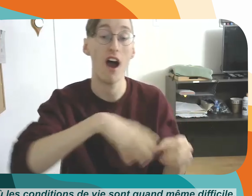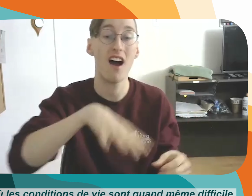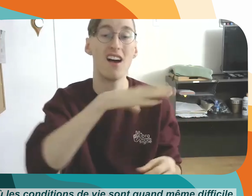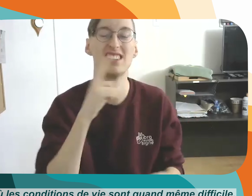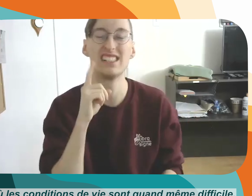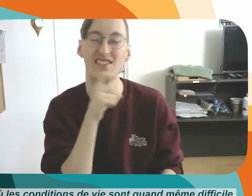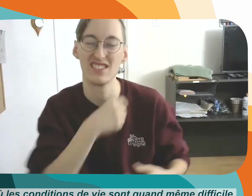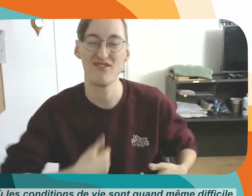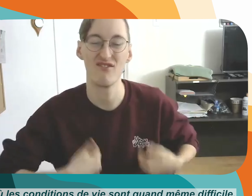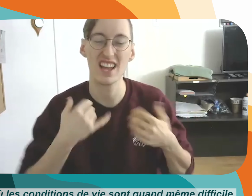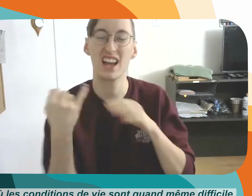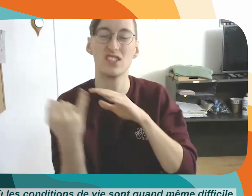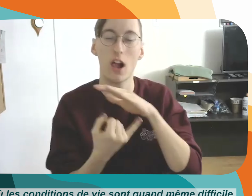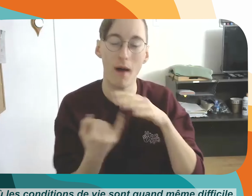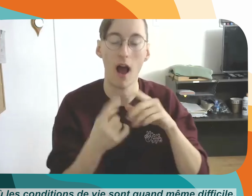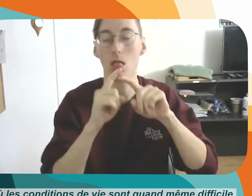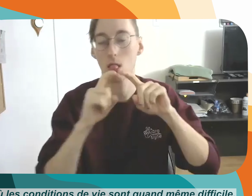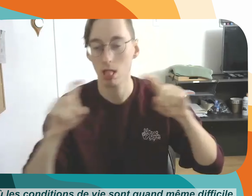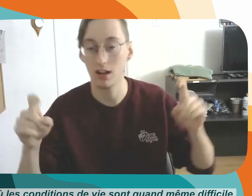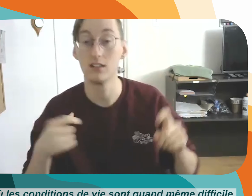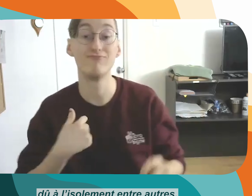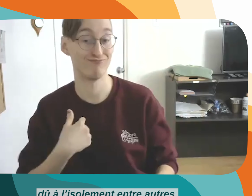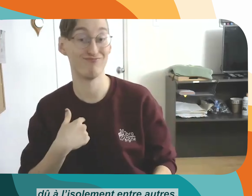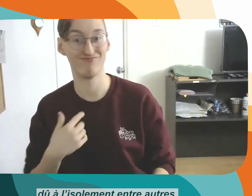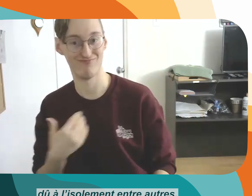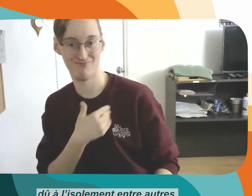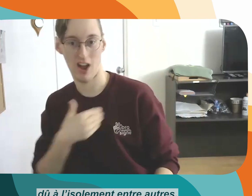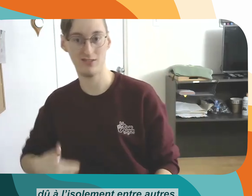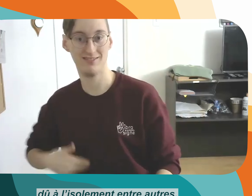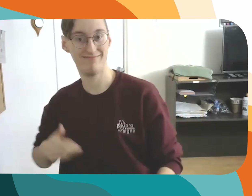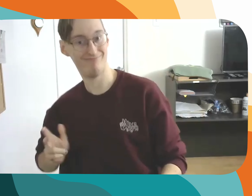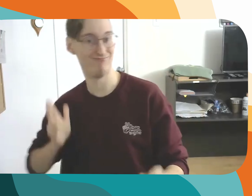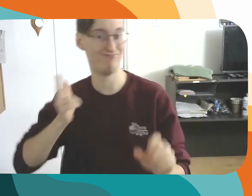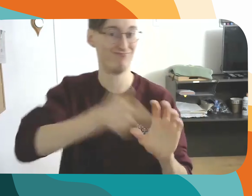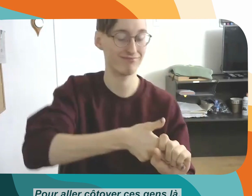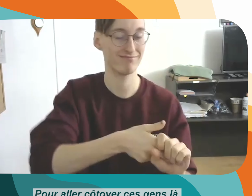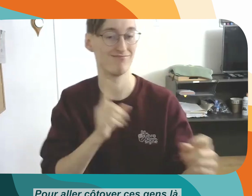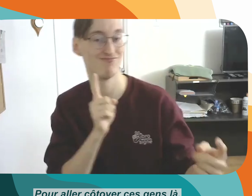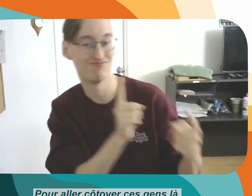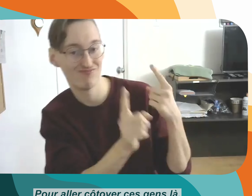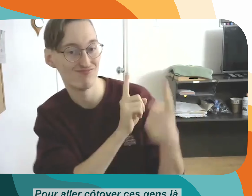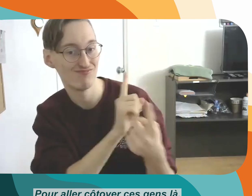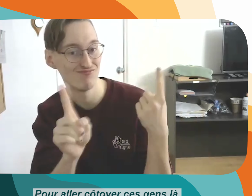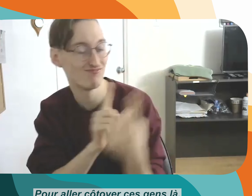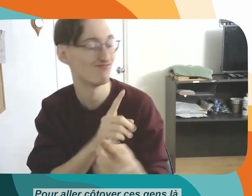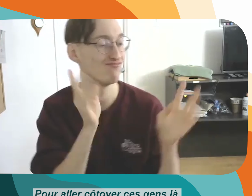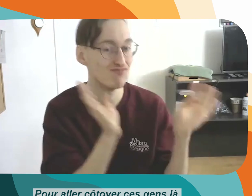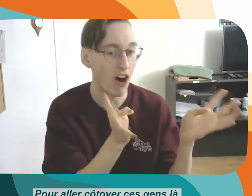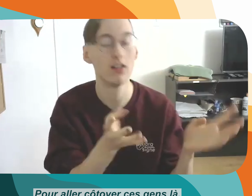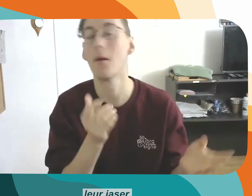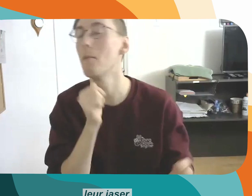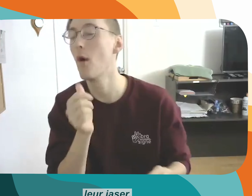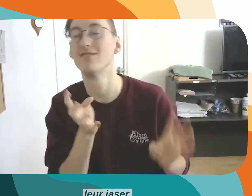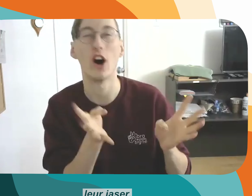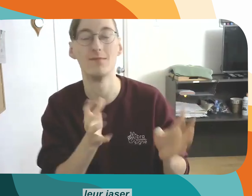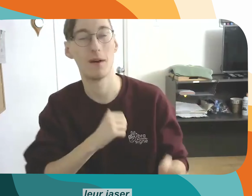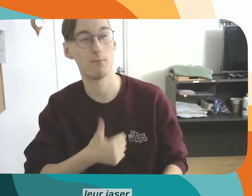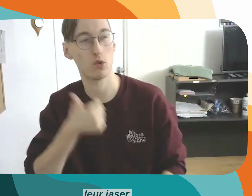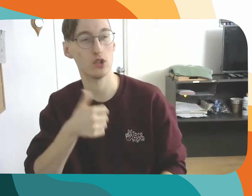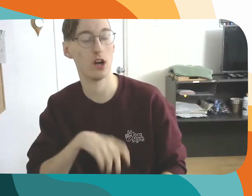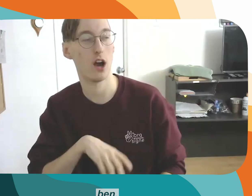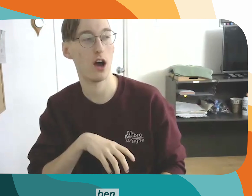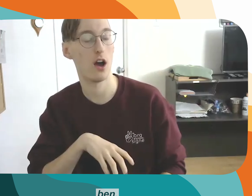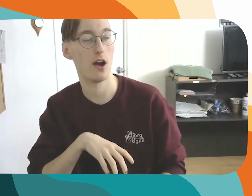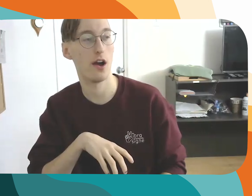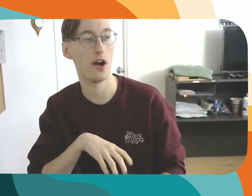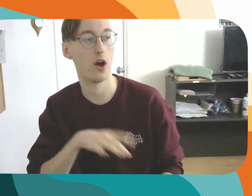là où les conditions de vie sont quand même difficiles, dual-isolement entre autres, pour aller côtoyer ces gens-là, leur jaser,